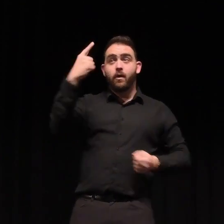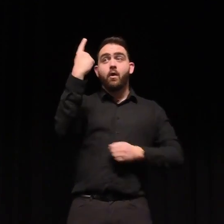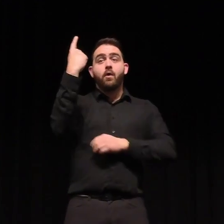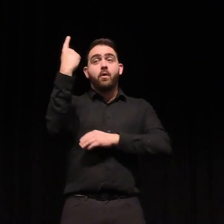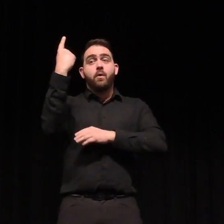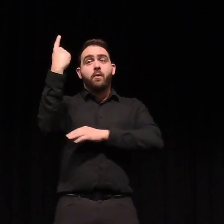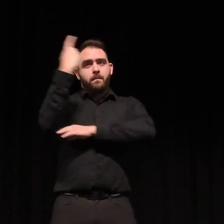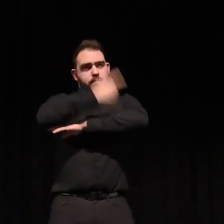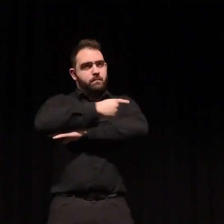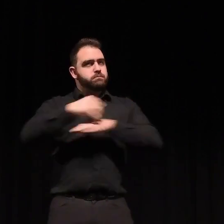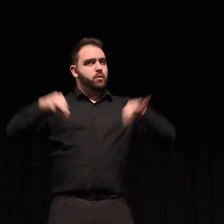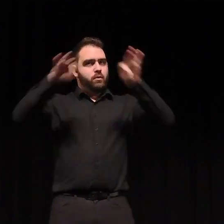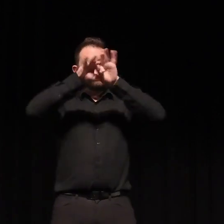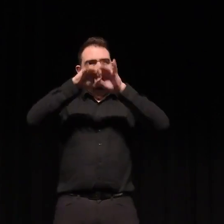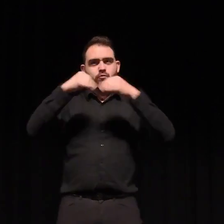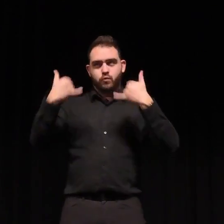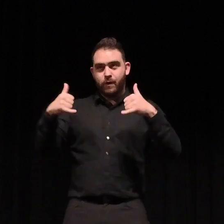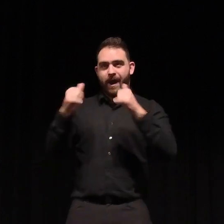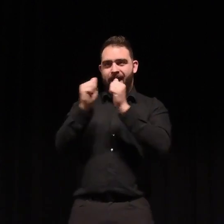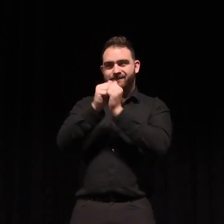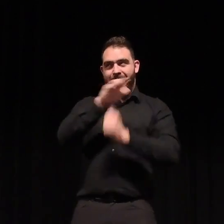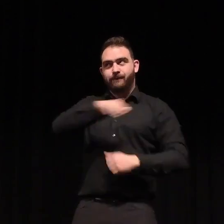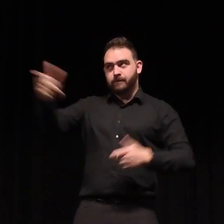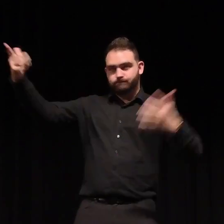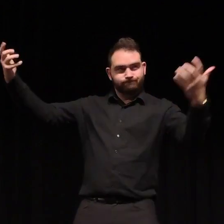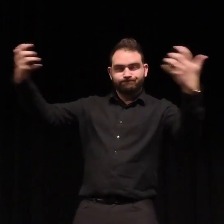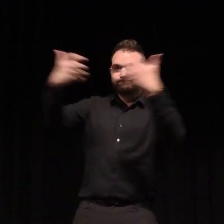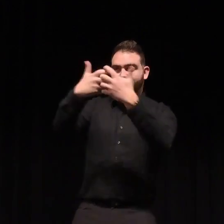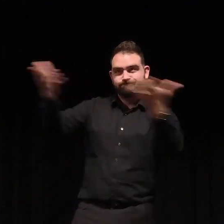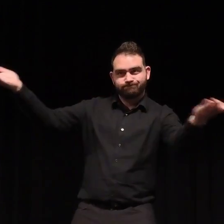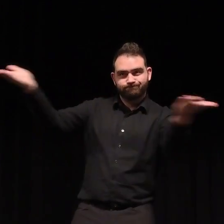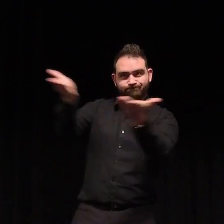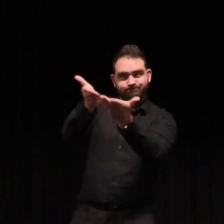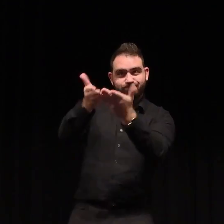avec leurs enfants. Une fois par jour, ils devraient être comme des enfants.